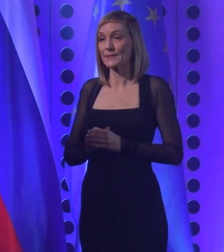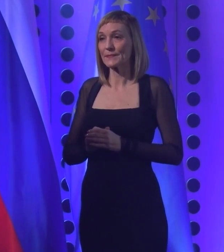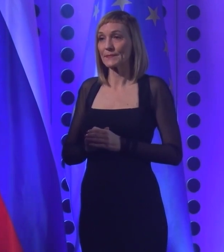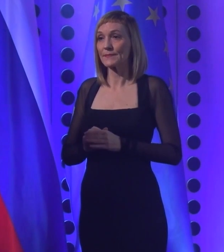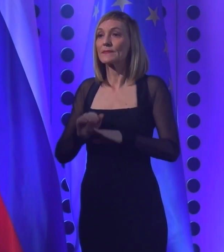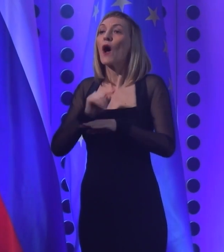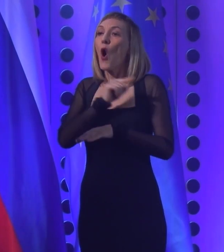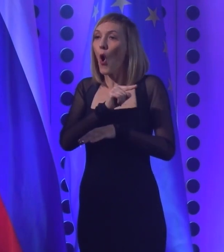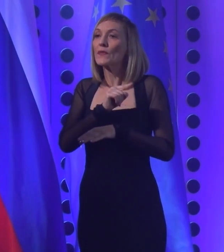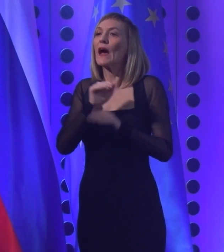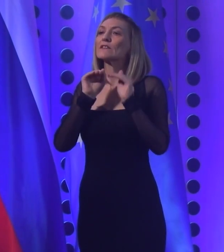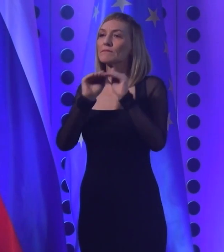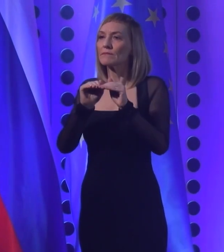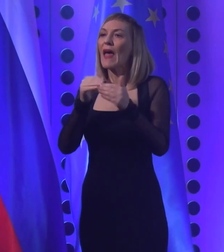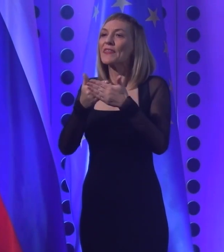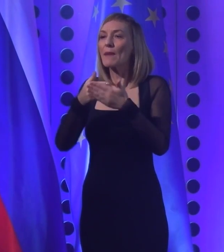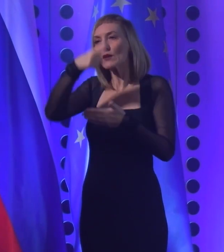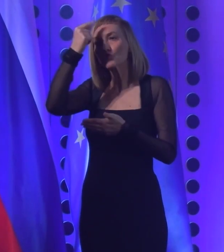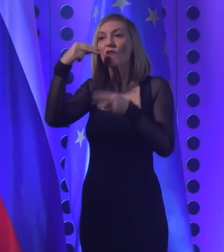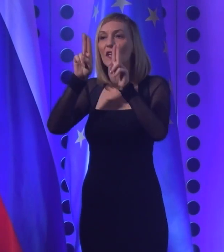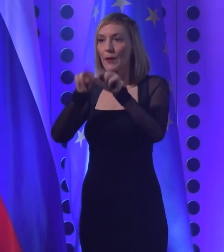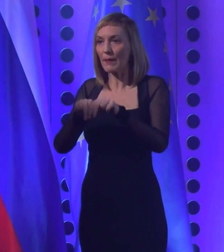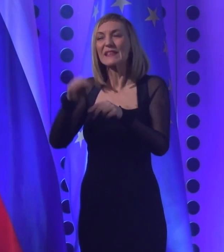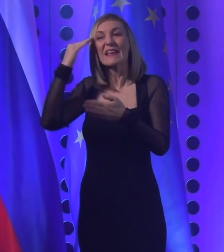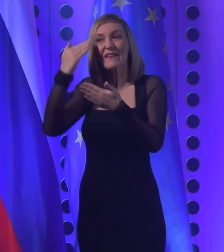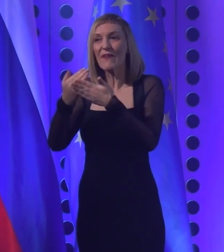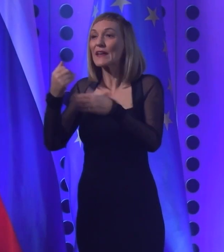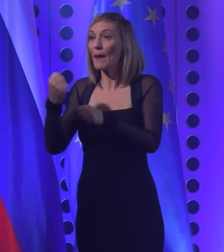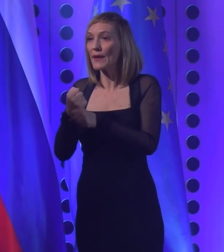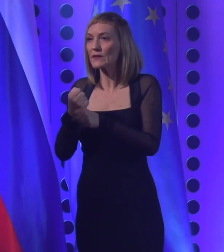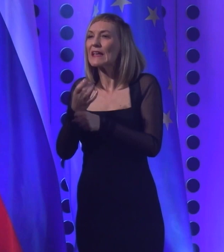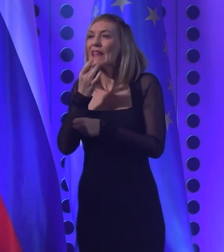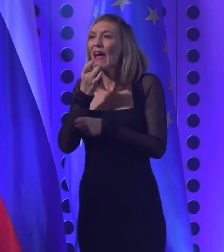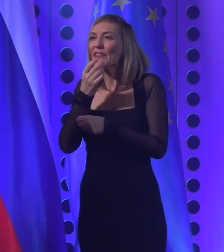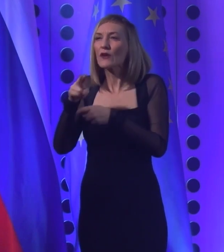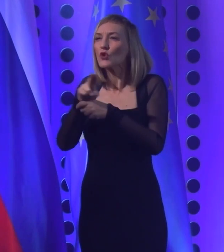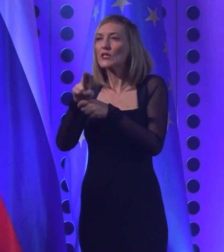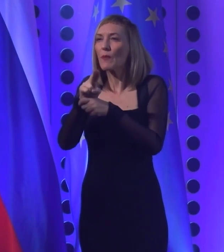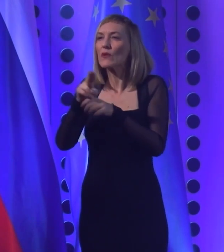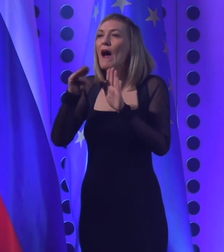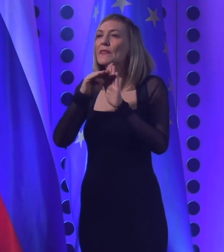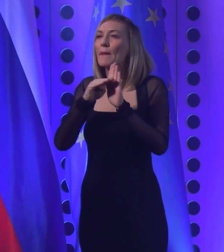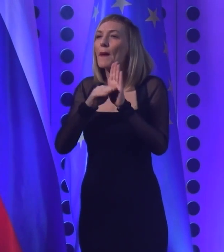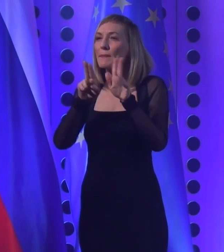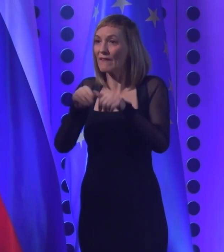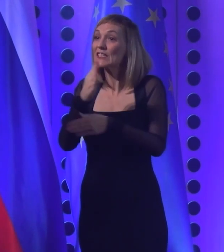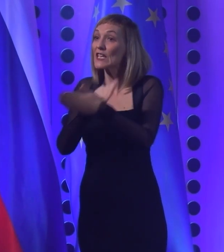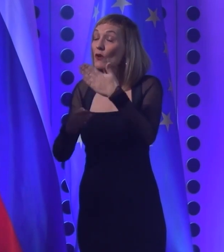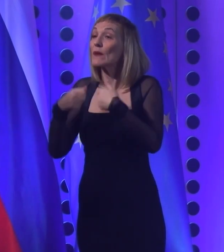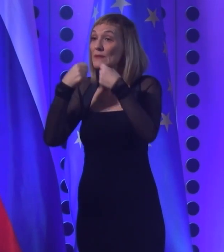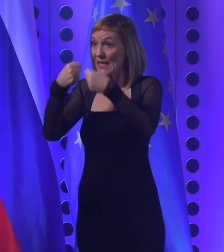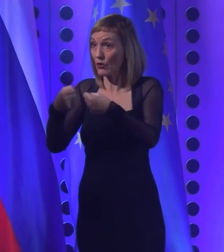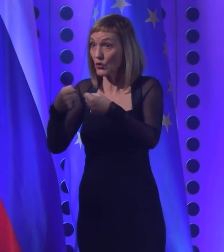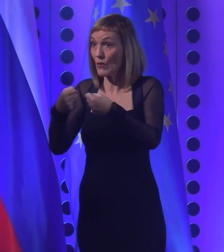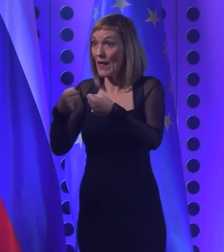Sem zagovornica temeljnih človekovih pravic in trdno verjamem v dosledno izpolnjevanje pravic, ki so invalidom zagotovljene